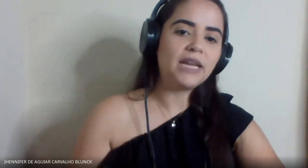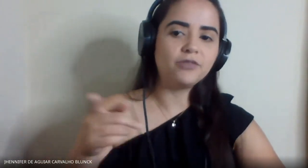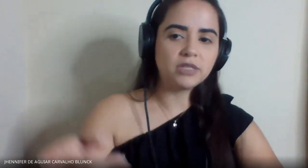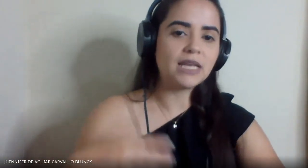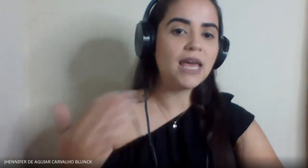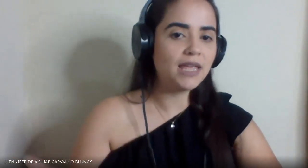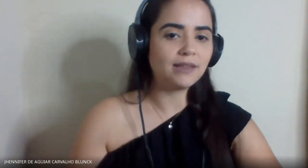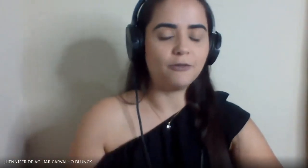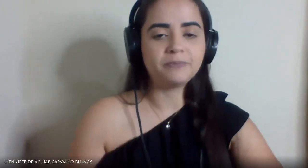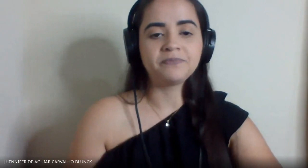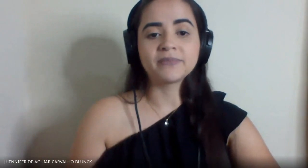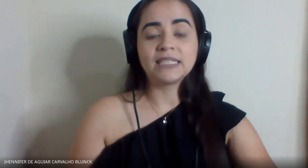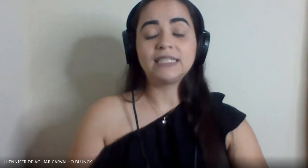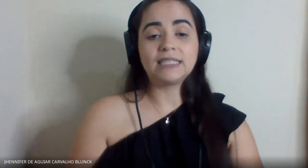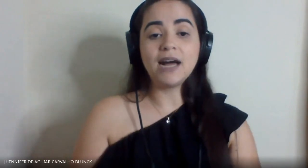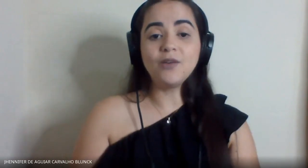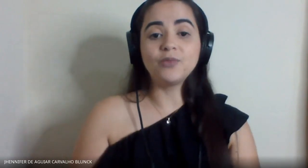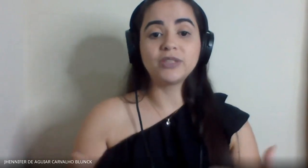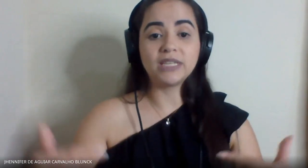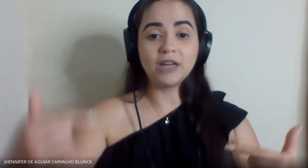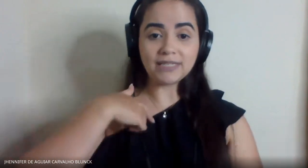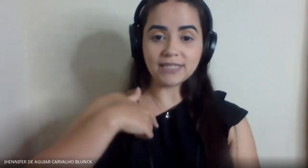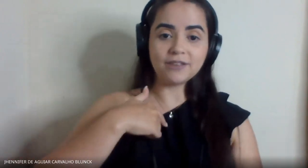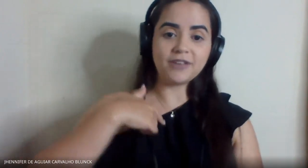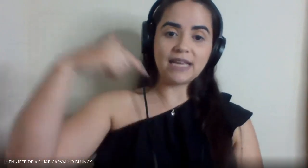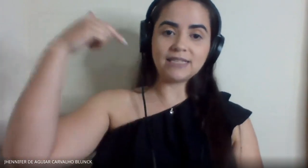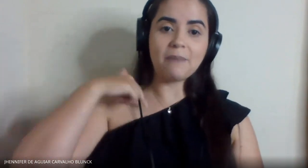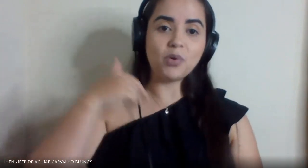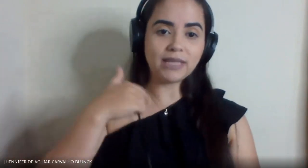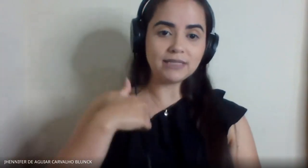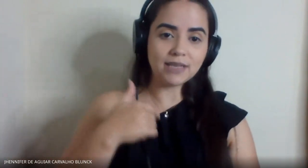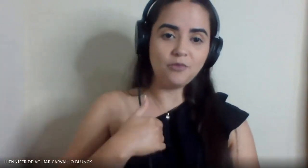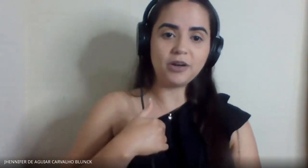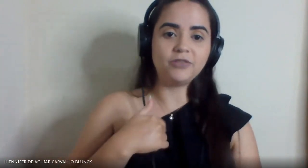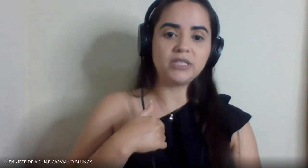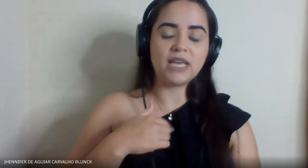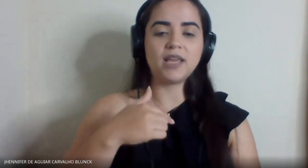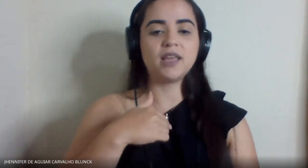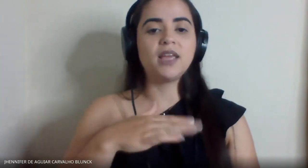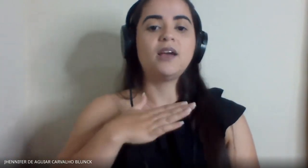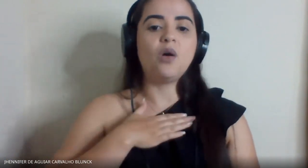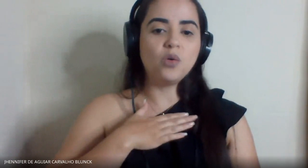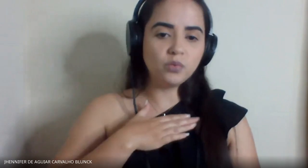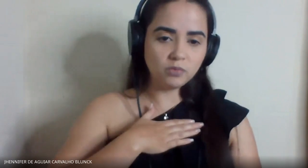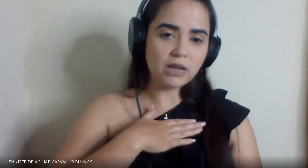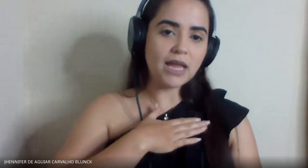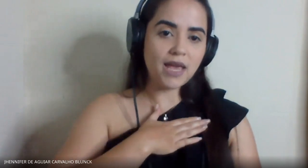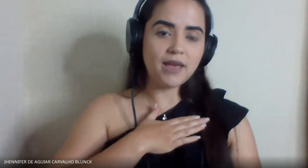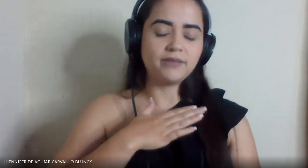pronome, né? Você e tal. Então, você não precisa fazer essa apontação para você ou